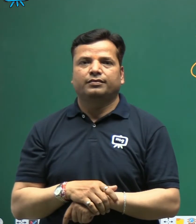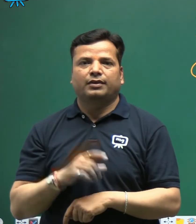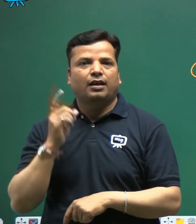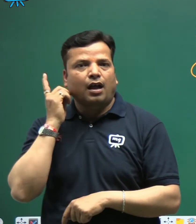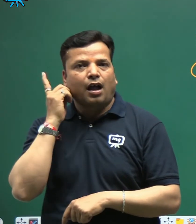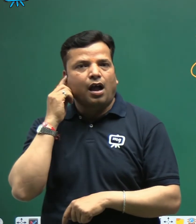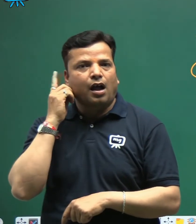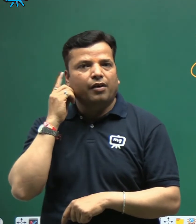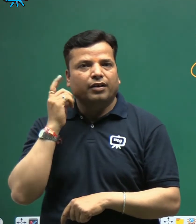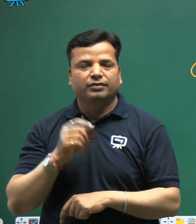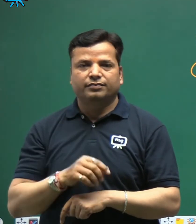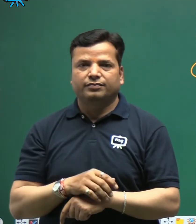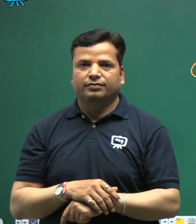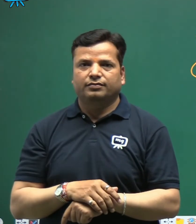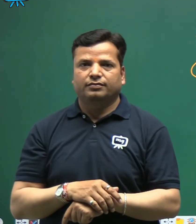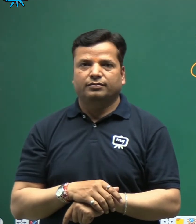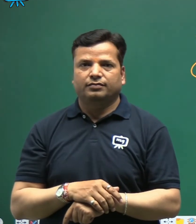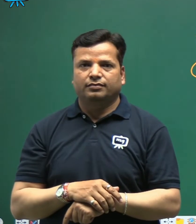आवाज,